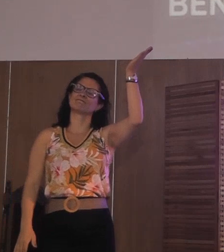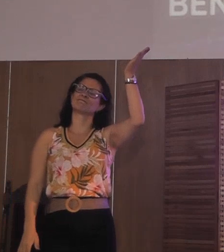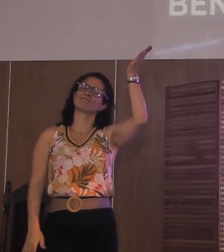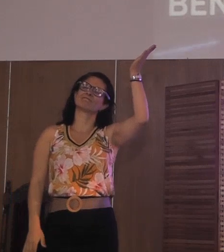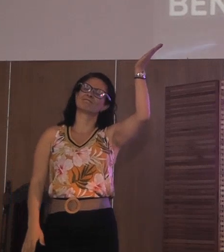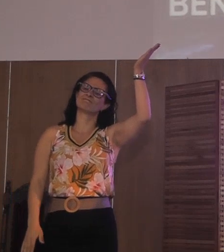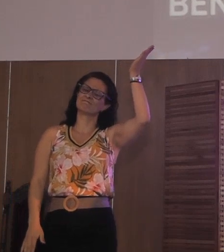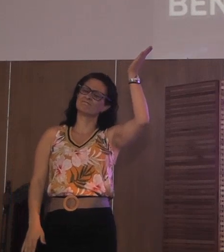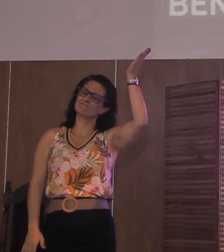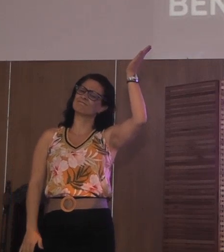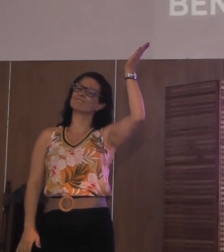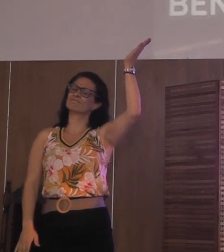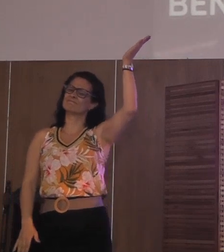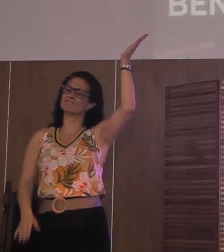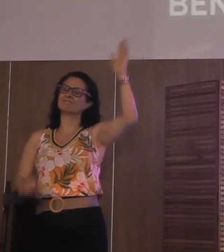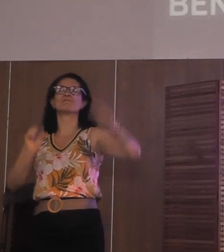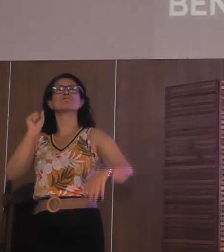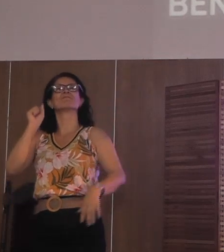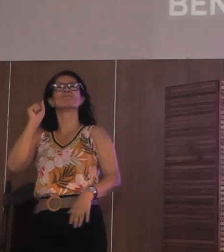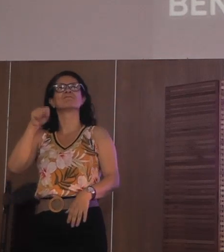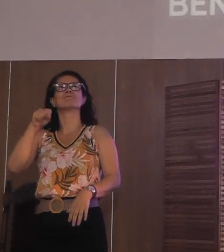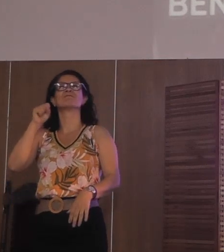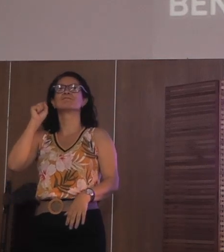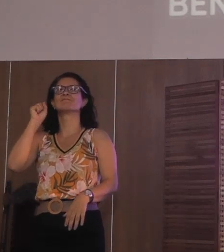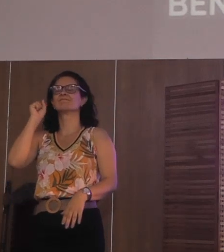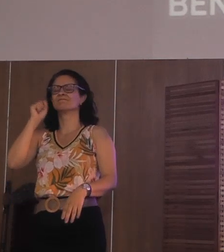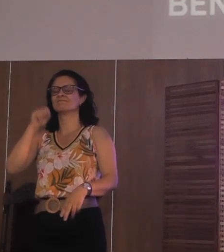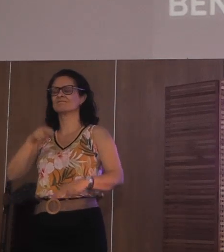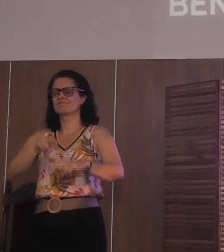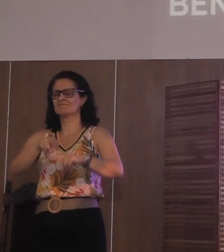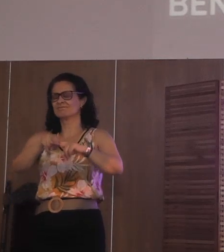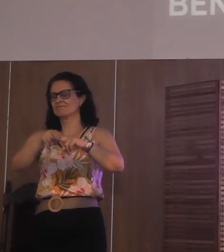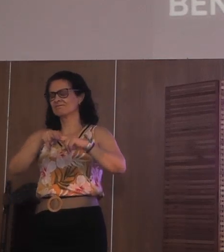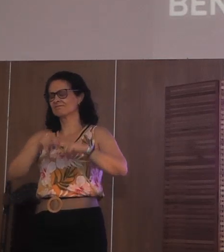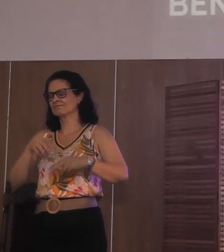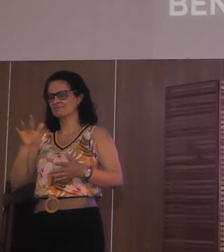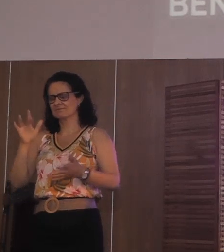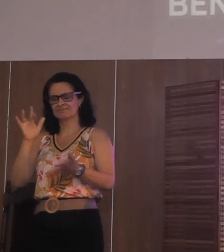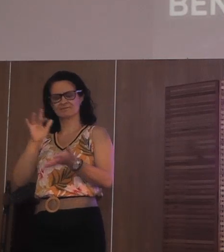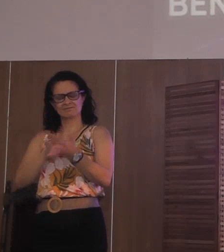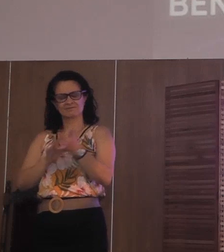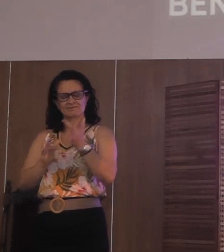ti, Jesus. Sim, por ti,